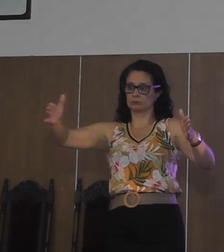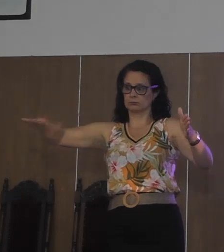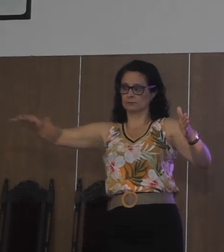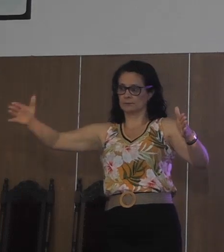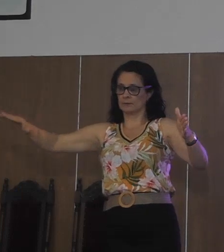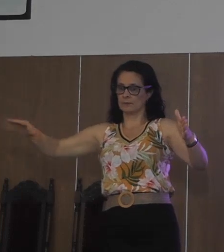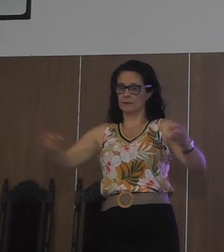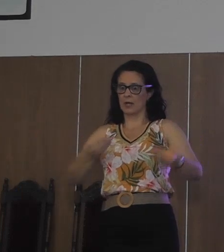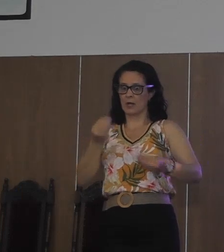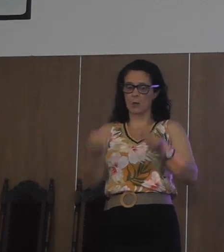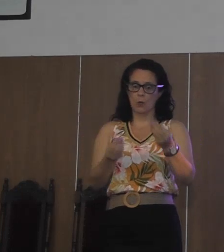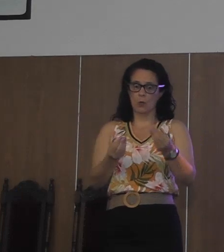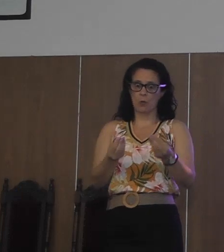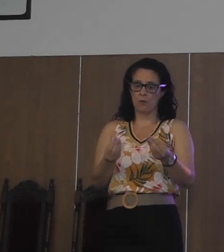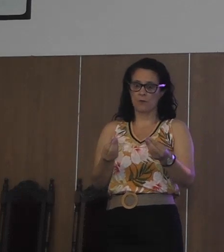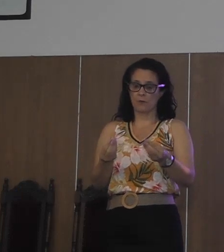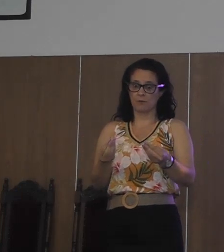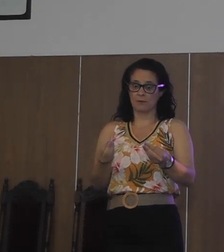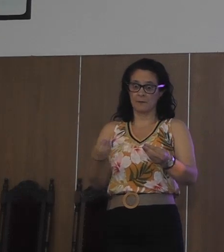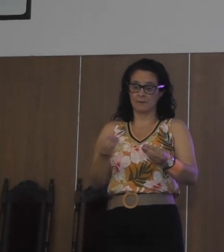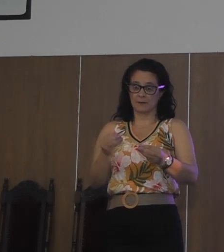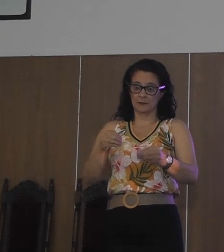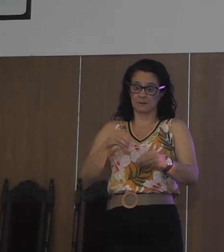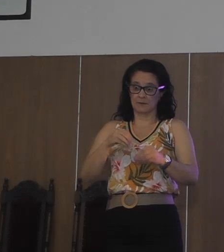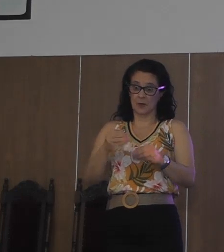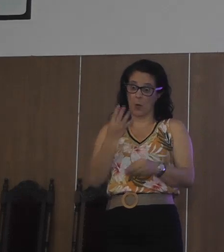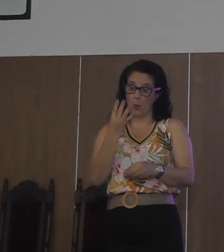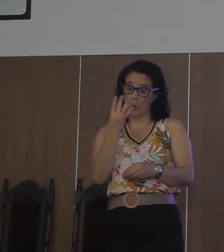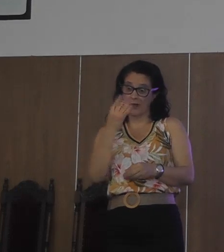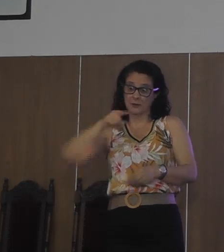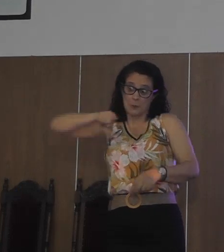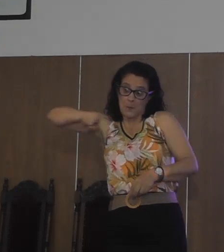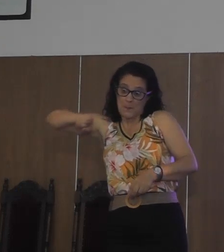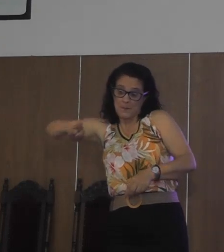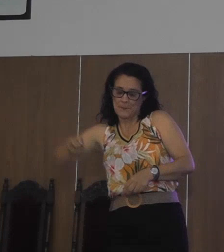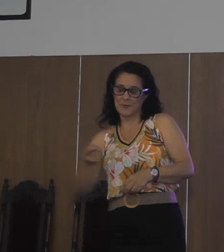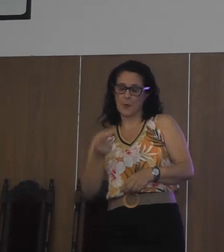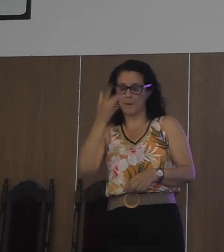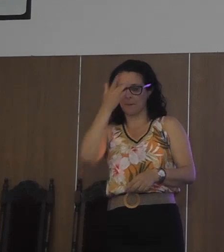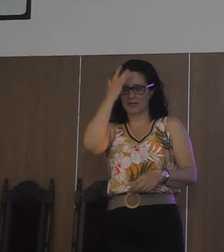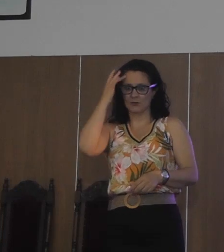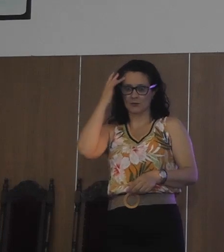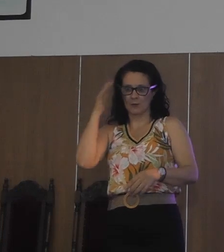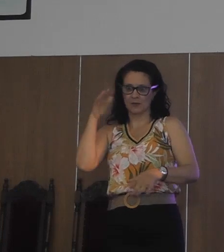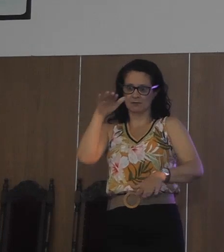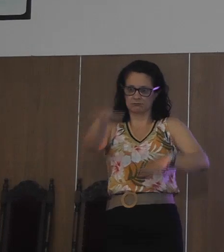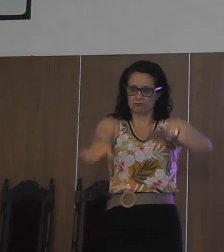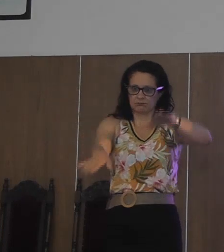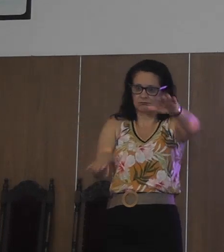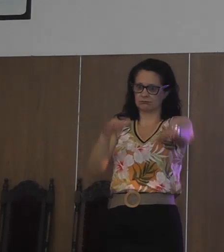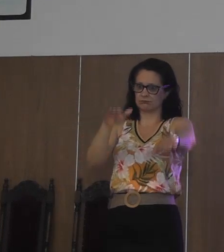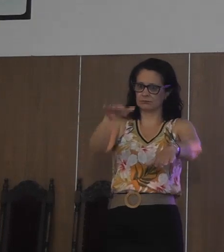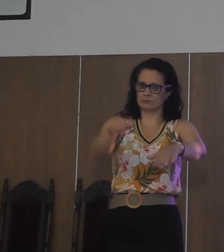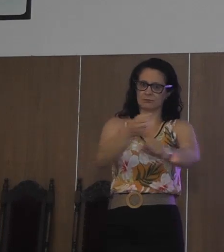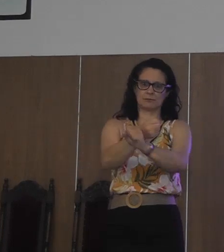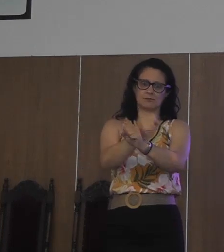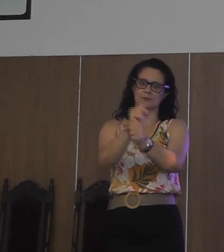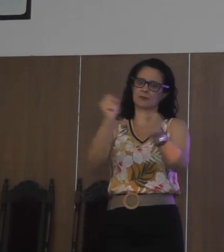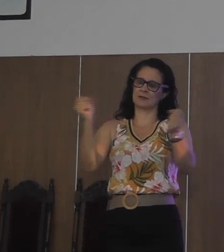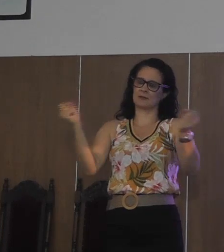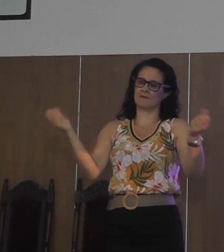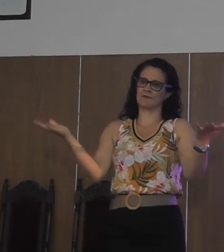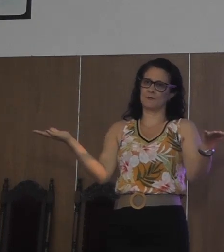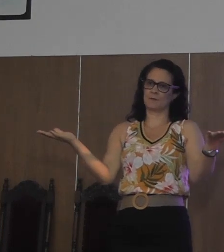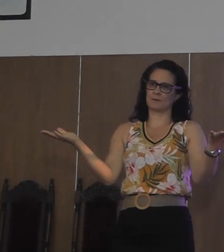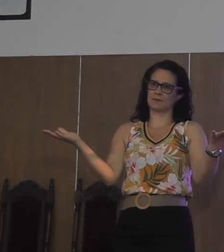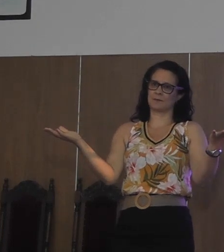atravessar nadando 4 ou 5 milhões de pessoas talvez. Haja vista que havia 600 mil homens no meio